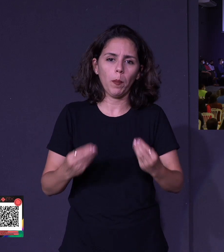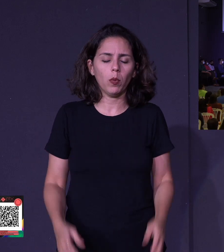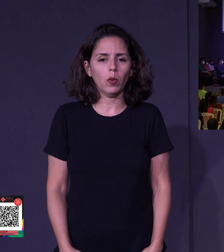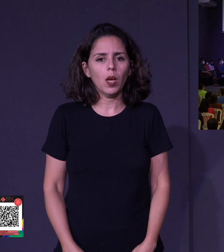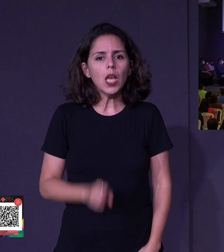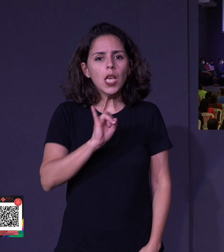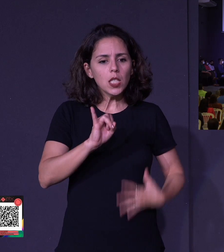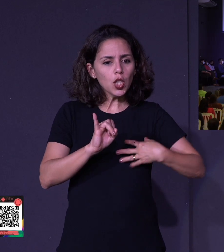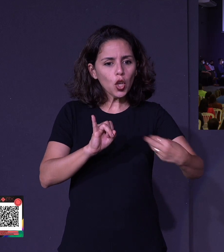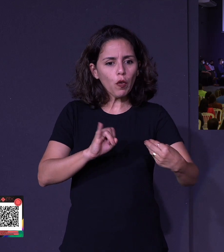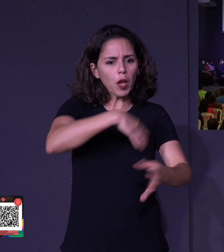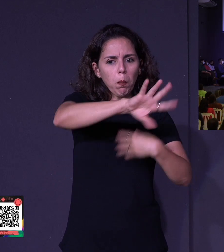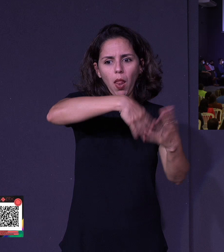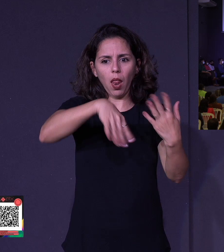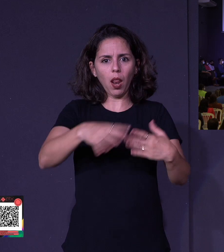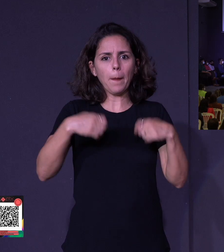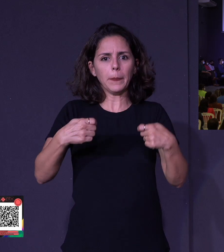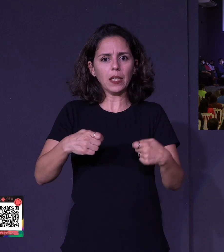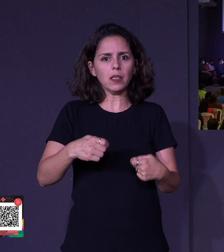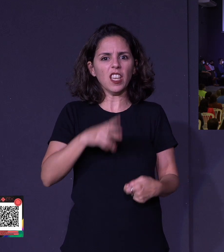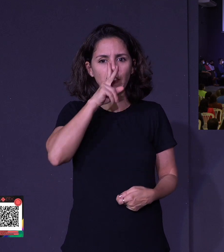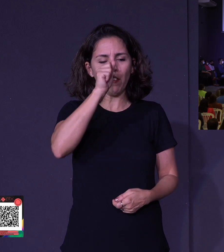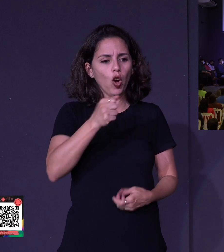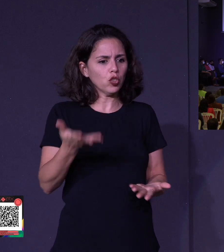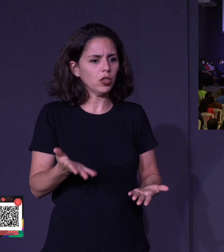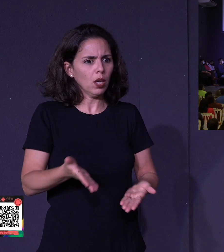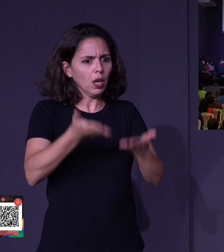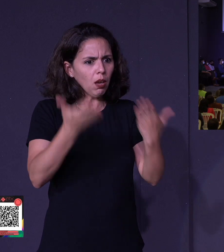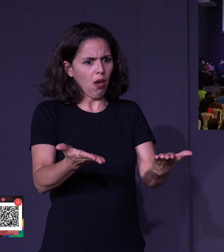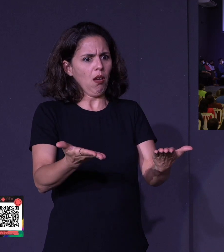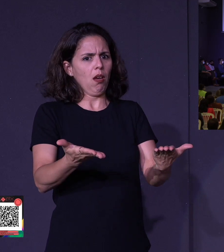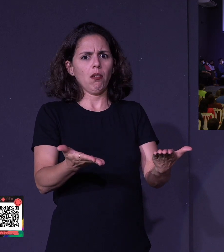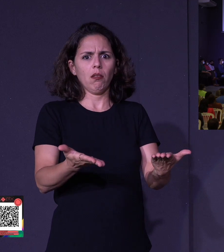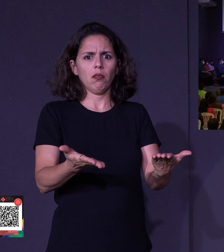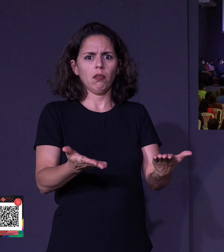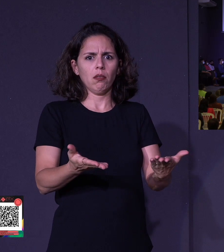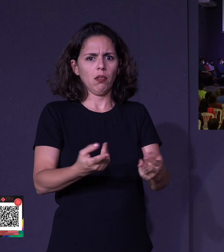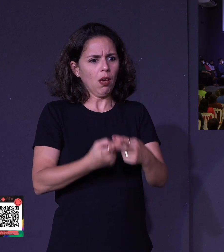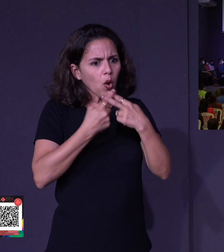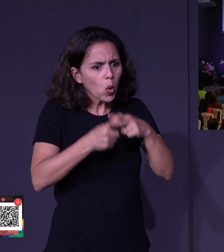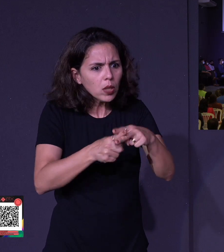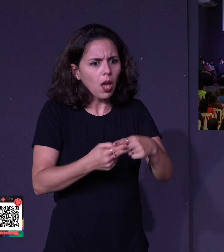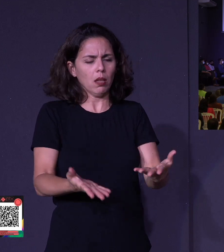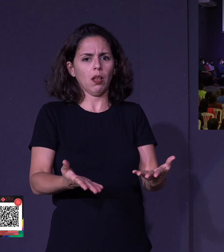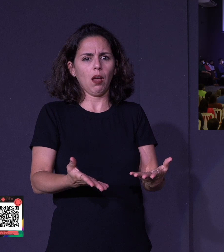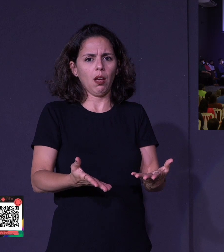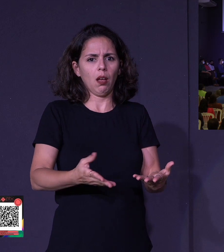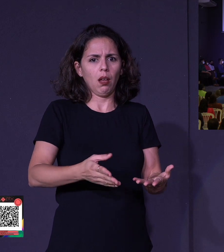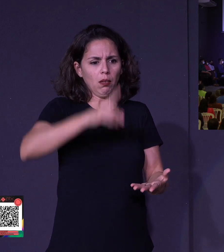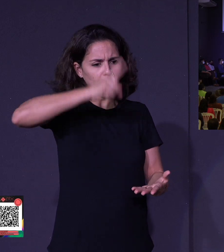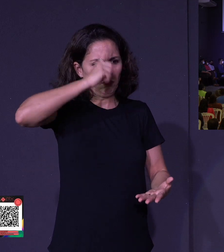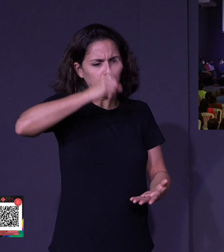Dá não. E às vezes a gente vê por aí, a gente vê. Olha, solto na buraqueira, irmão. Dá